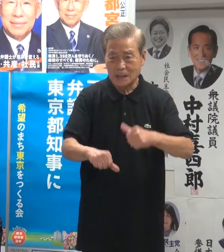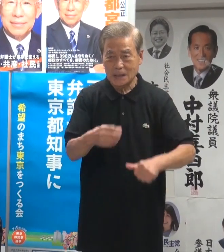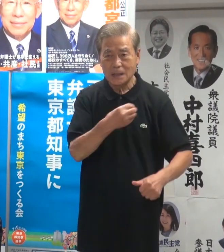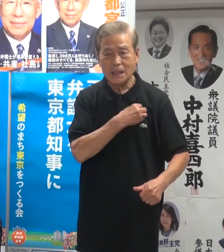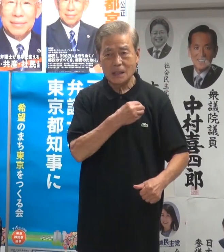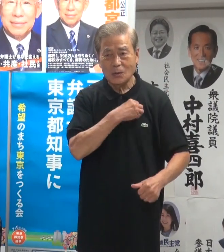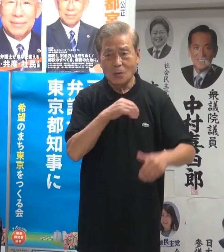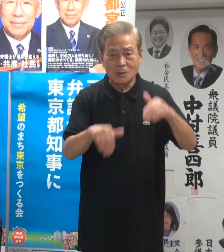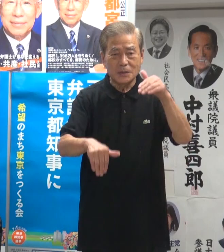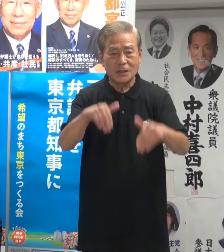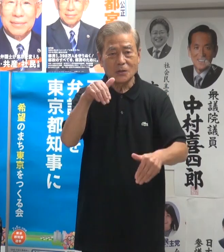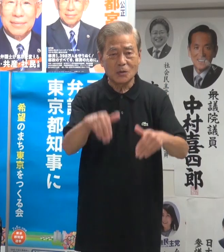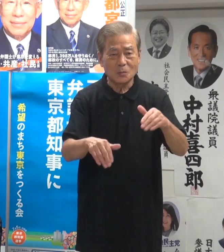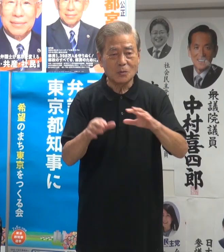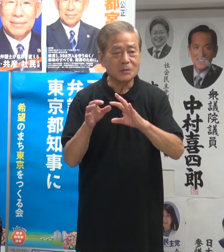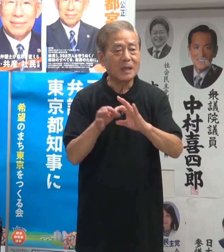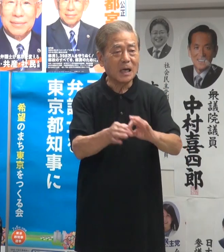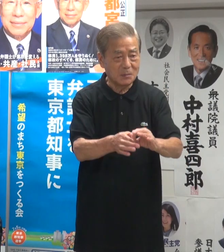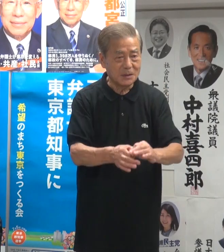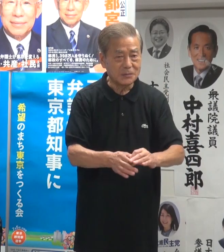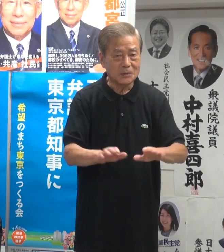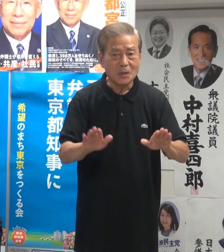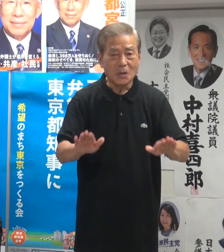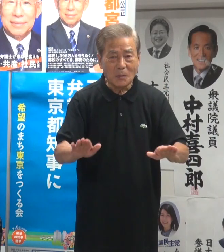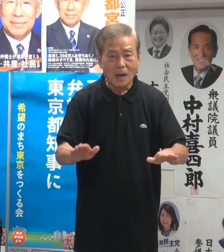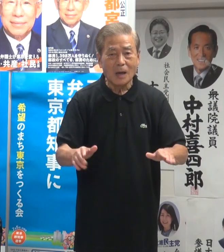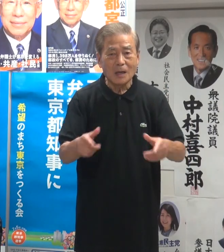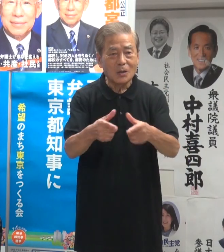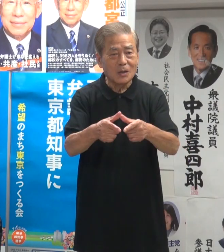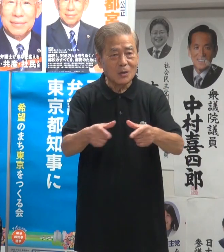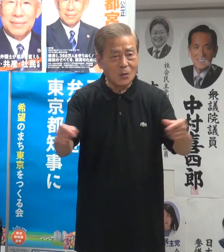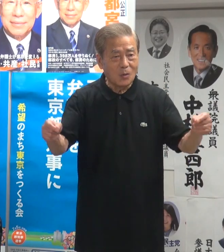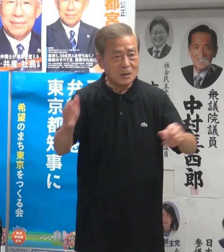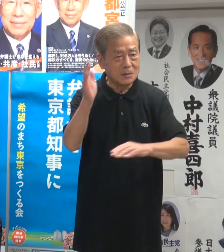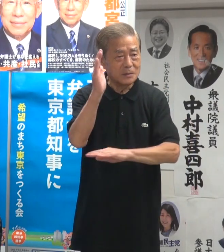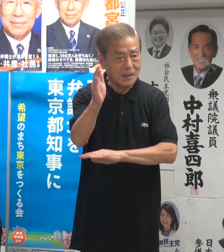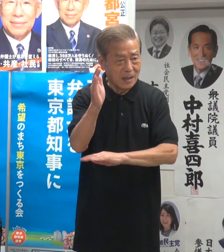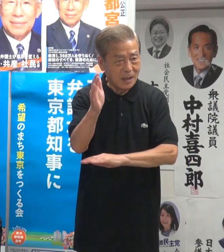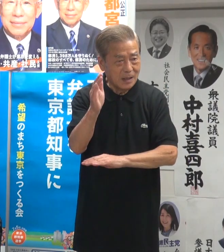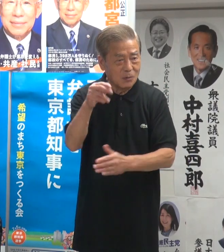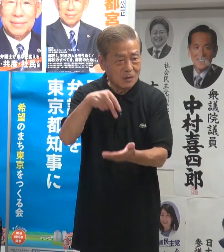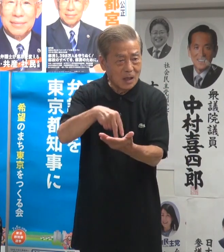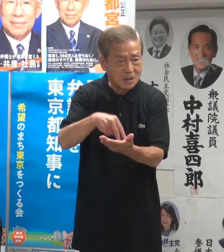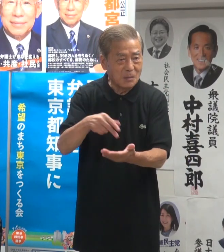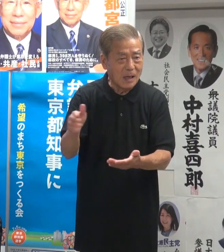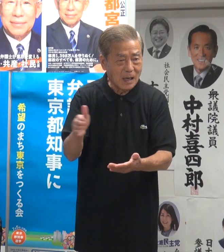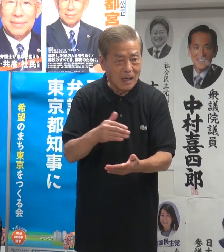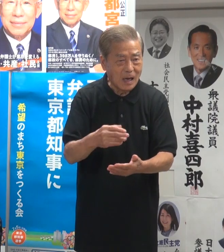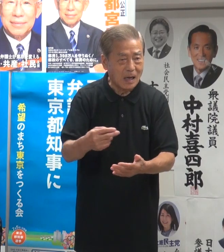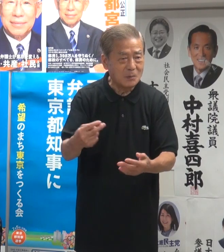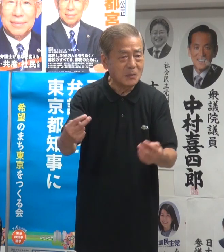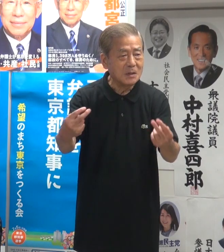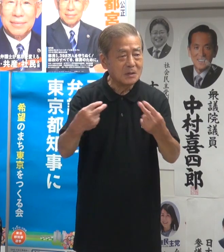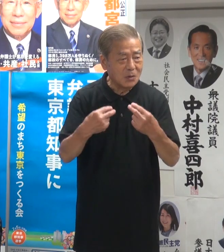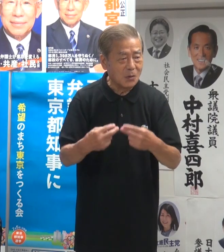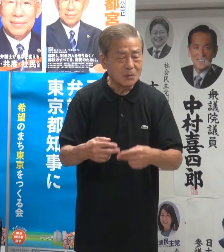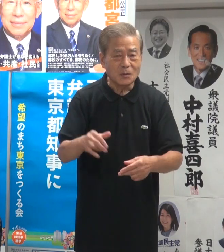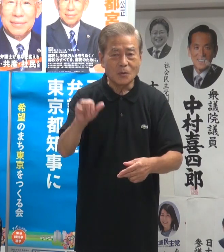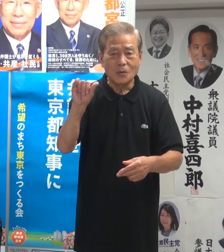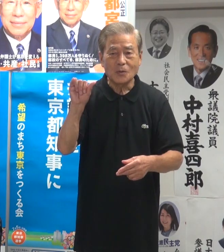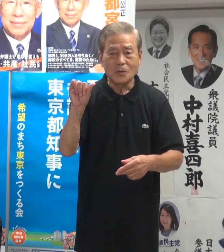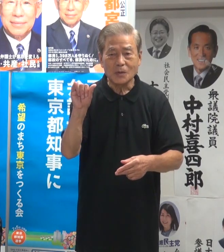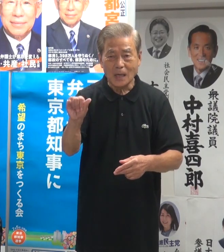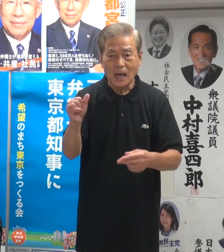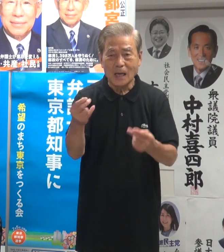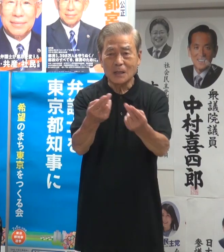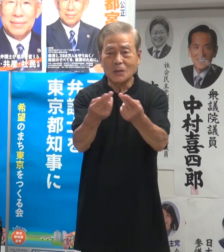のその選挙はこの国政というレンズから見るとやっぱり野党がこうすごくこう分